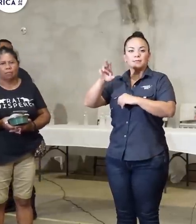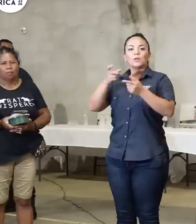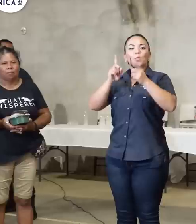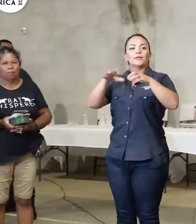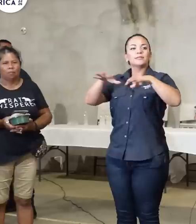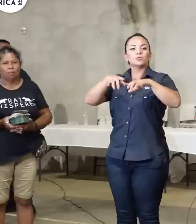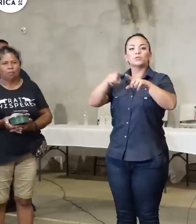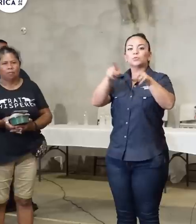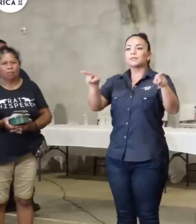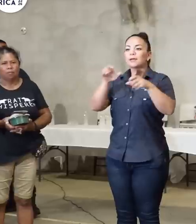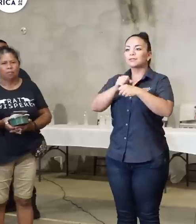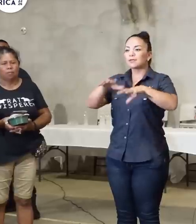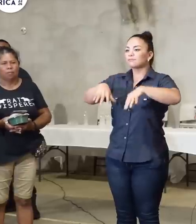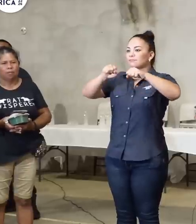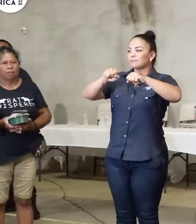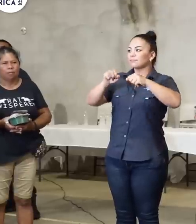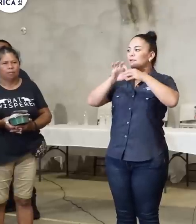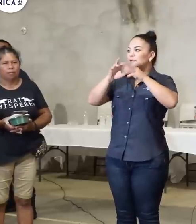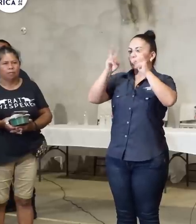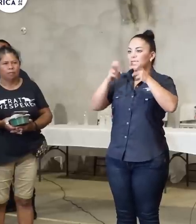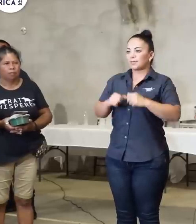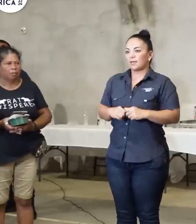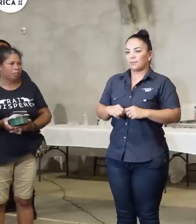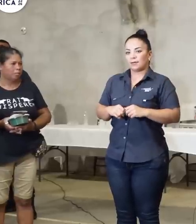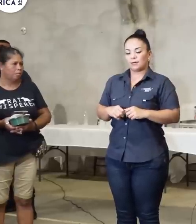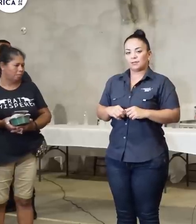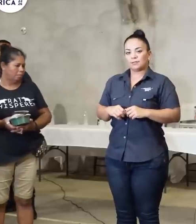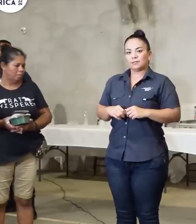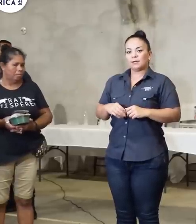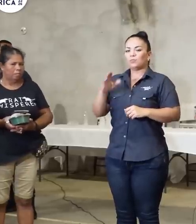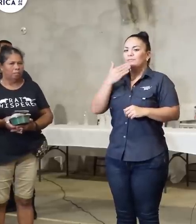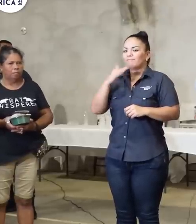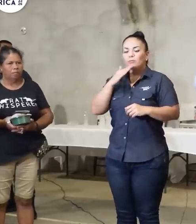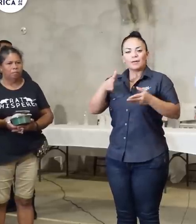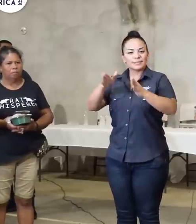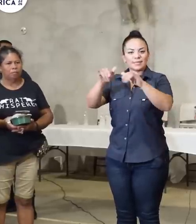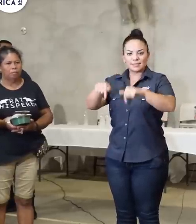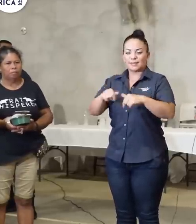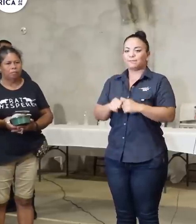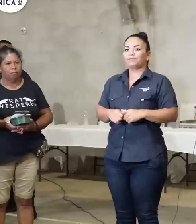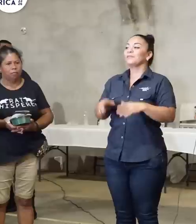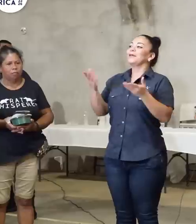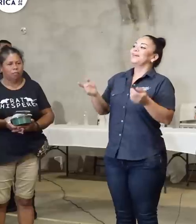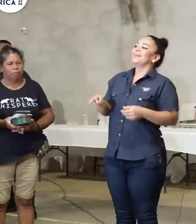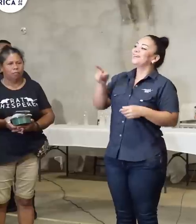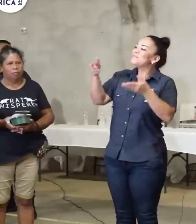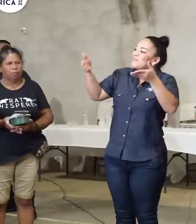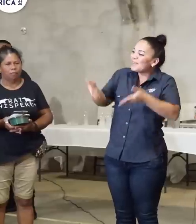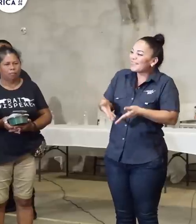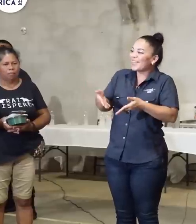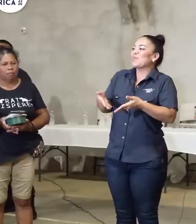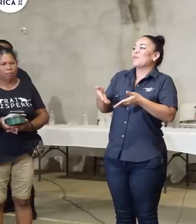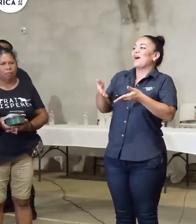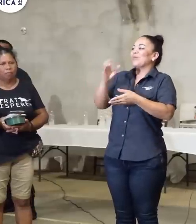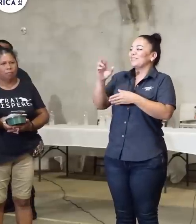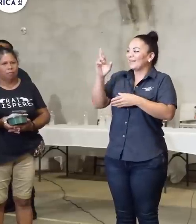tomar ustedes al respecto? Porque muy malas calles de acá. Bienvenido a Costa Rica,